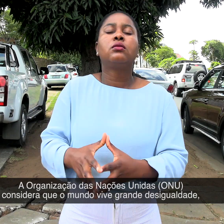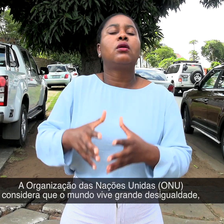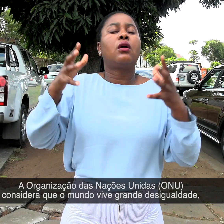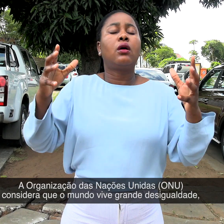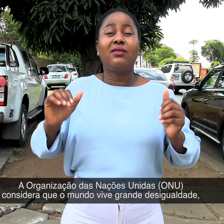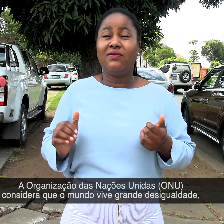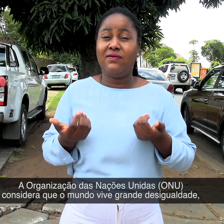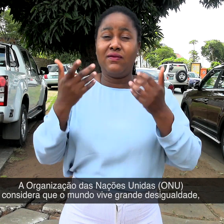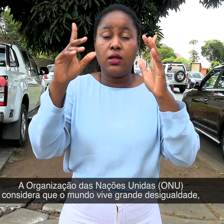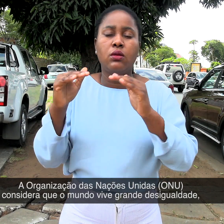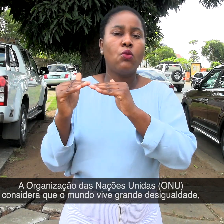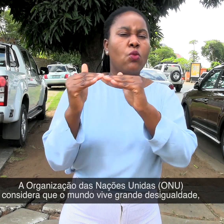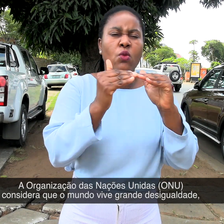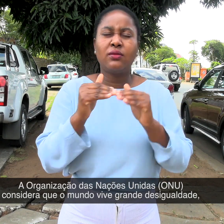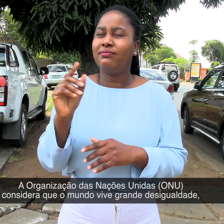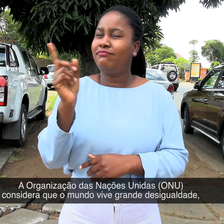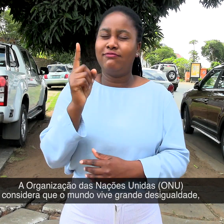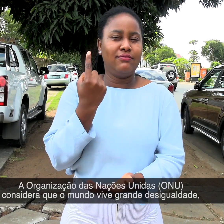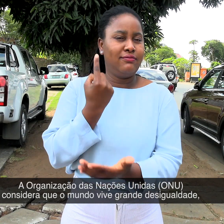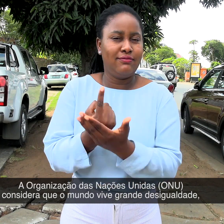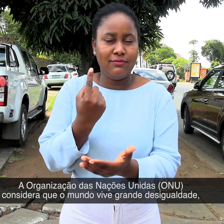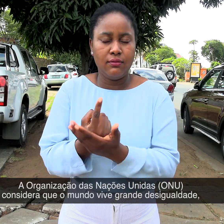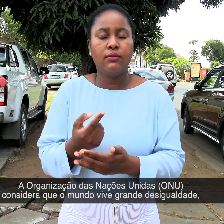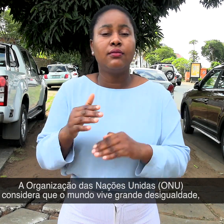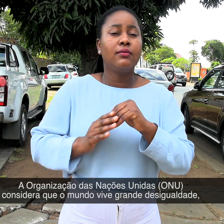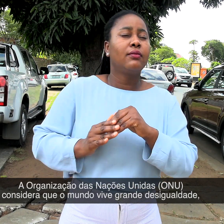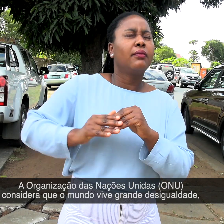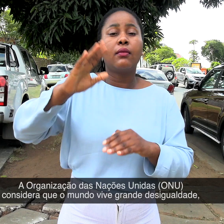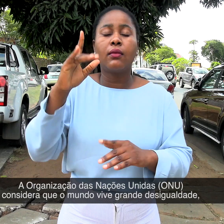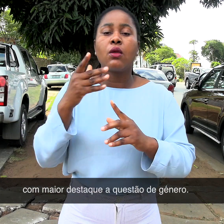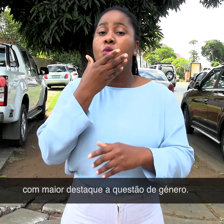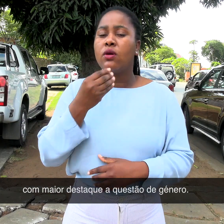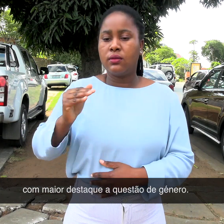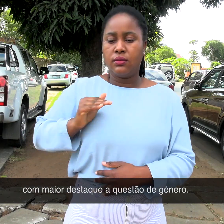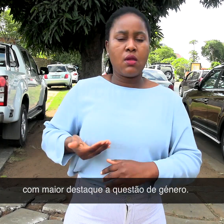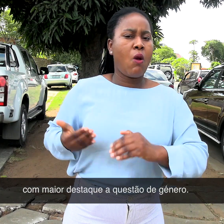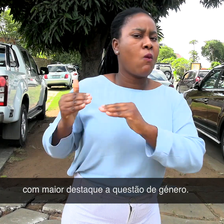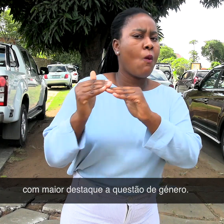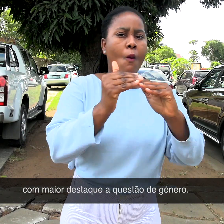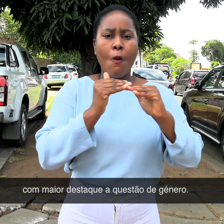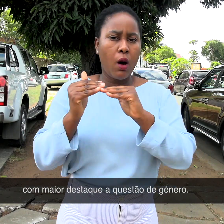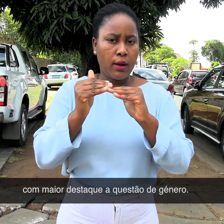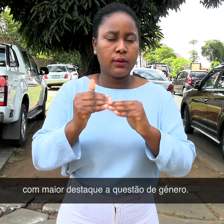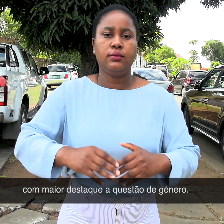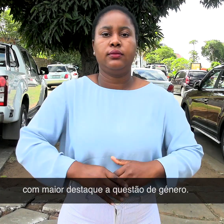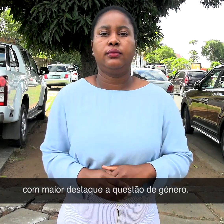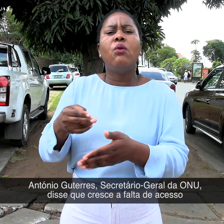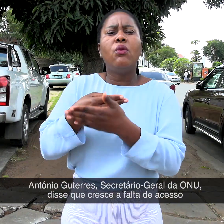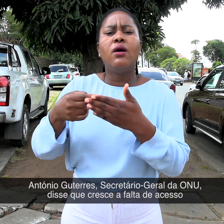A Organização das Nações Unidas considera que o mundo vive grande desigualdade com maior destaque à questão de gênero. António